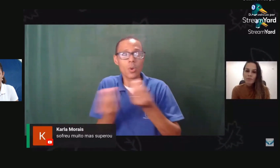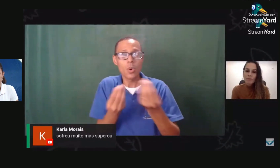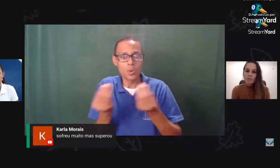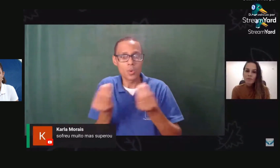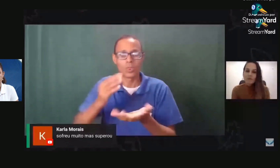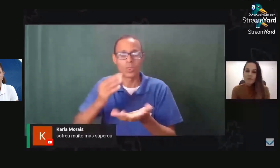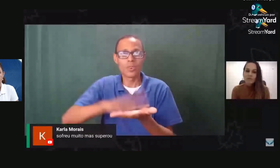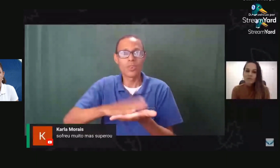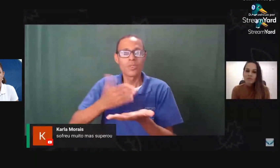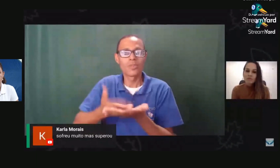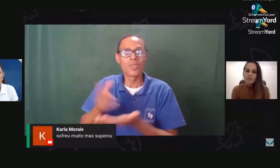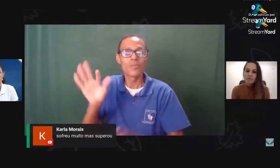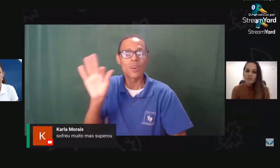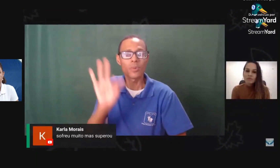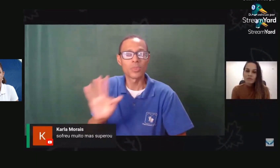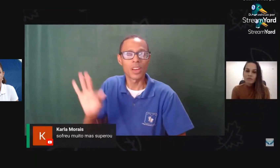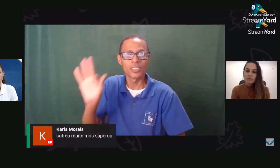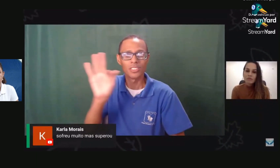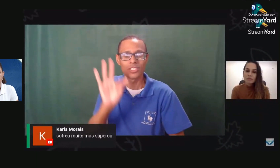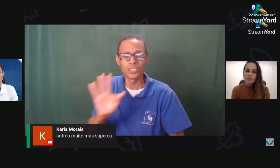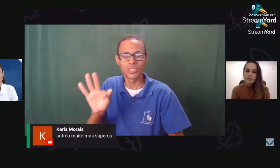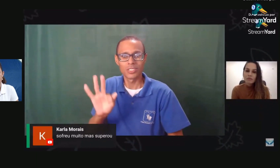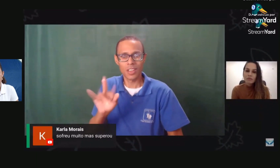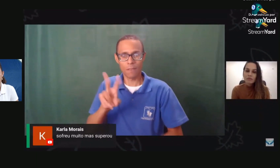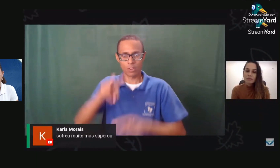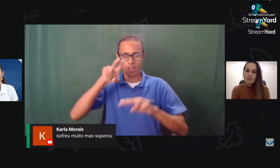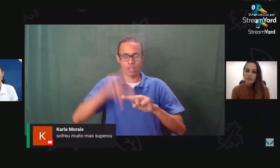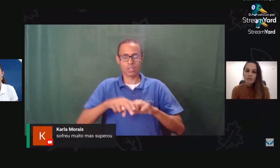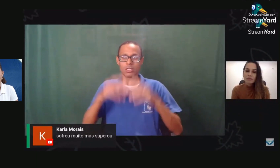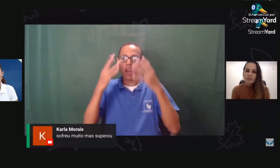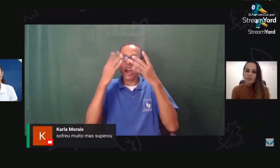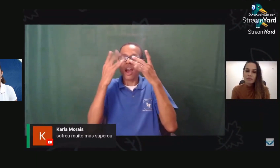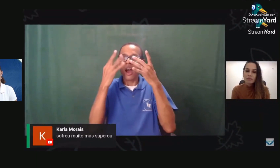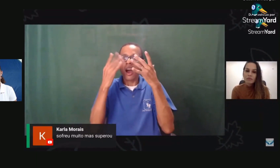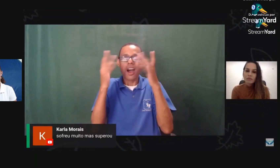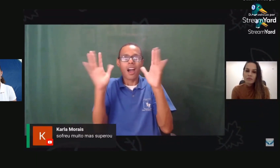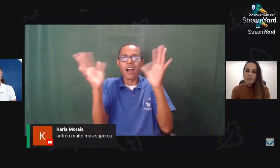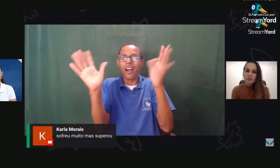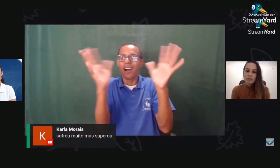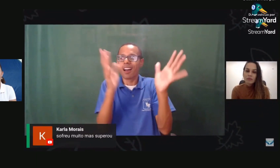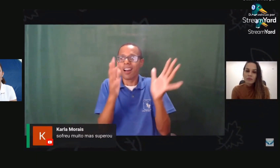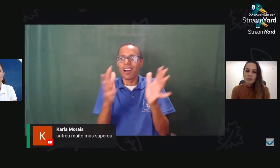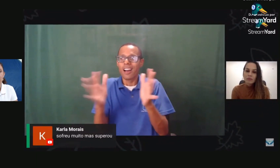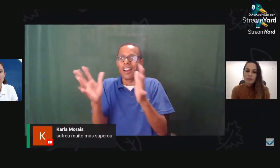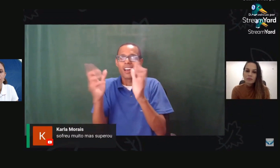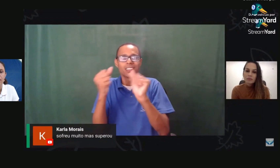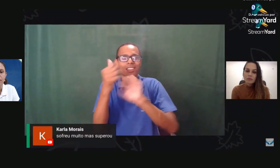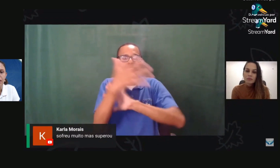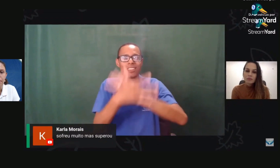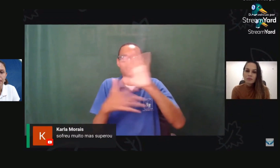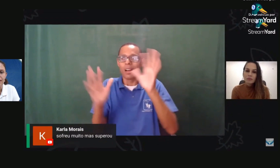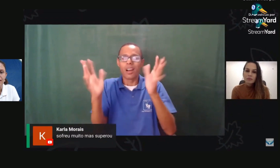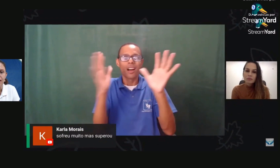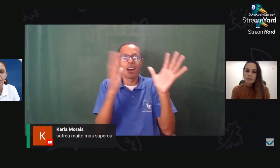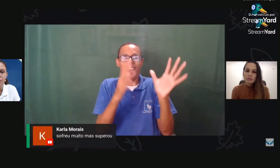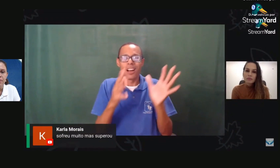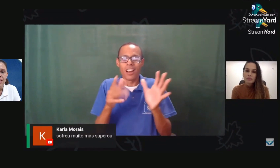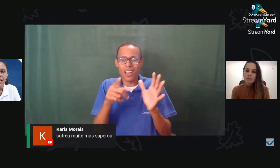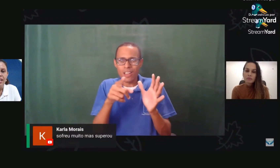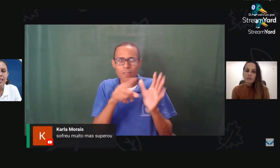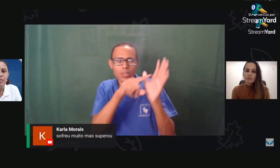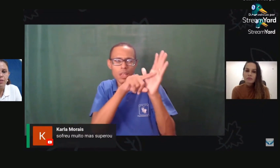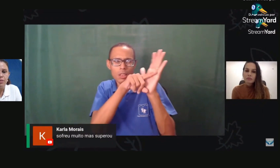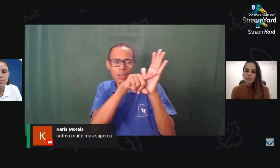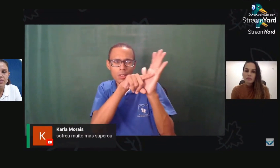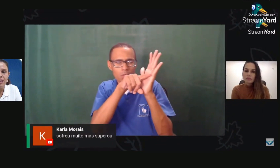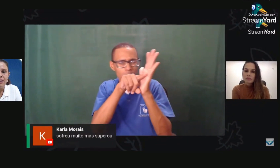Vanessa, como, né, como há faculdade de tradução e interpretação